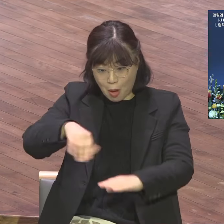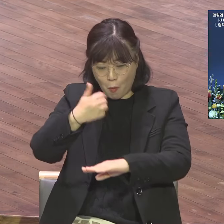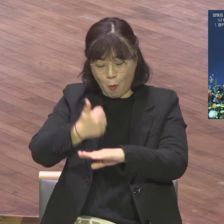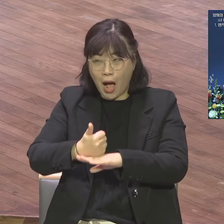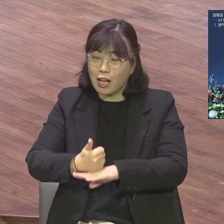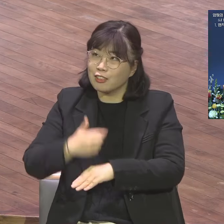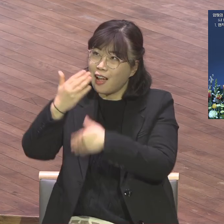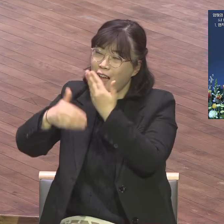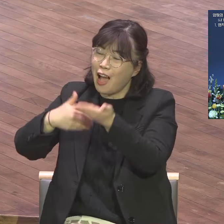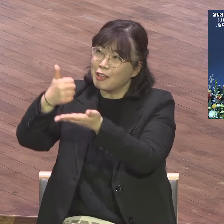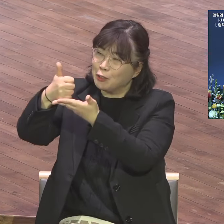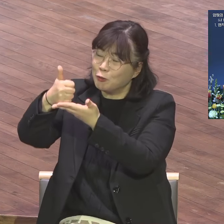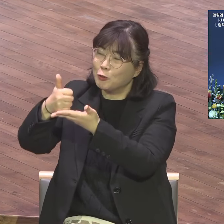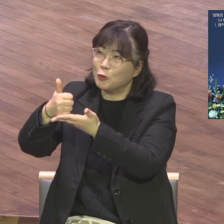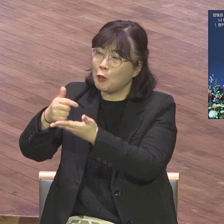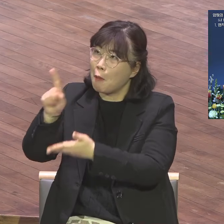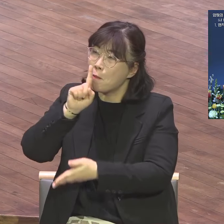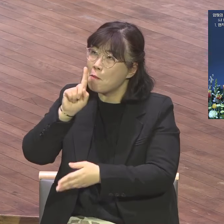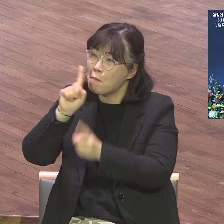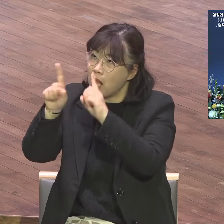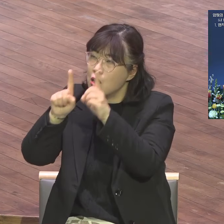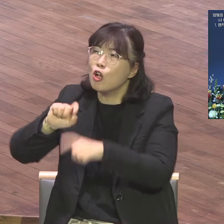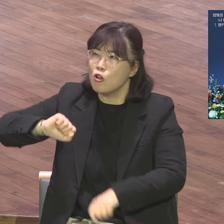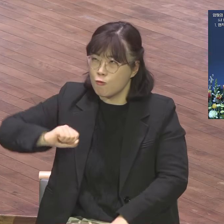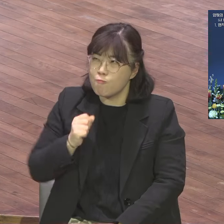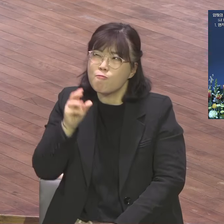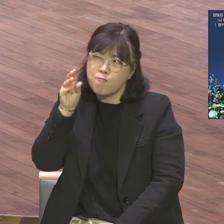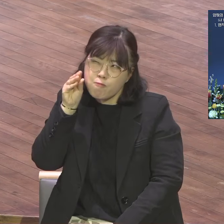내가 제사장 니나 내가 뭔 차이냐 내가 왕인데